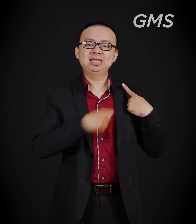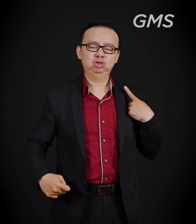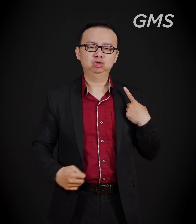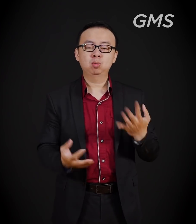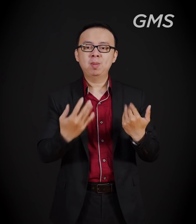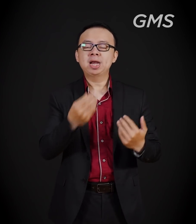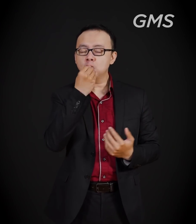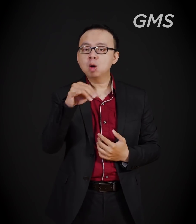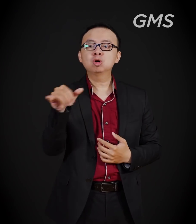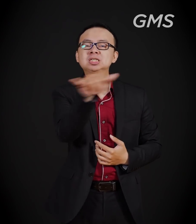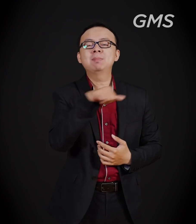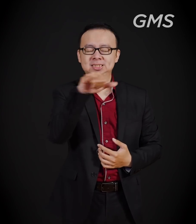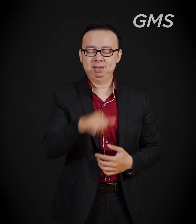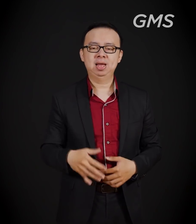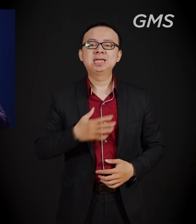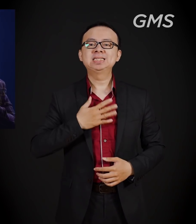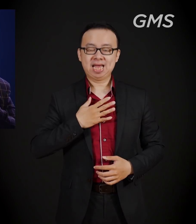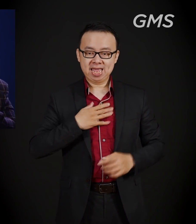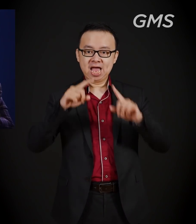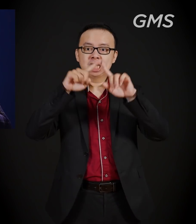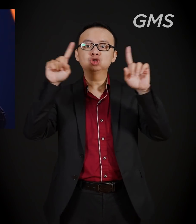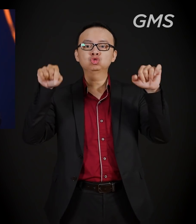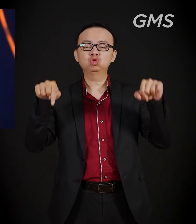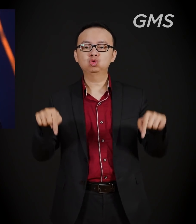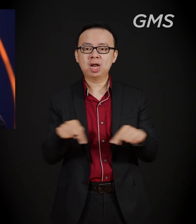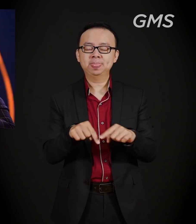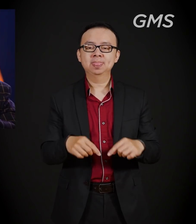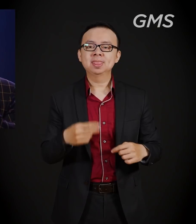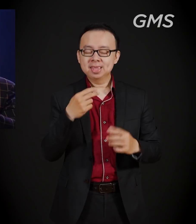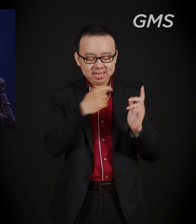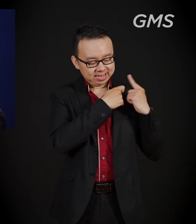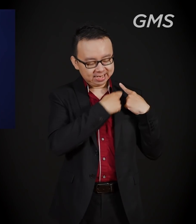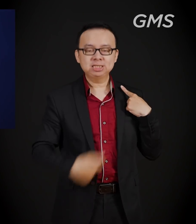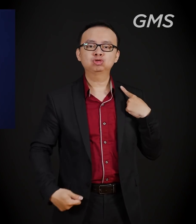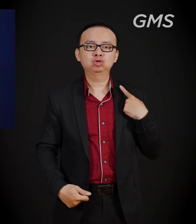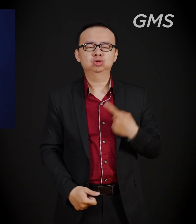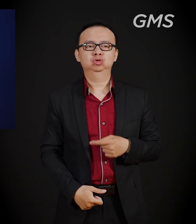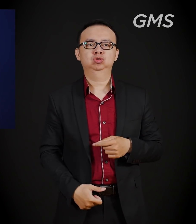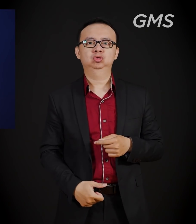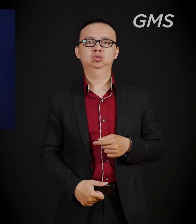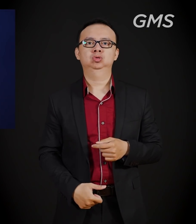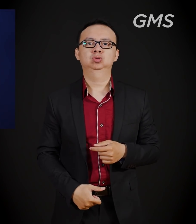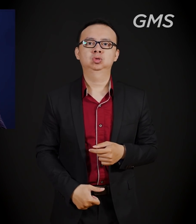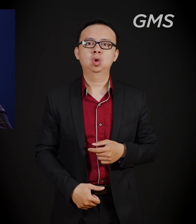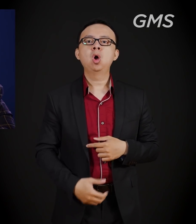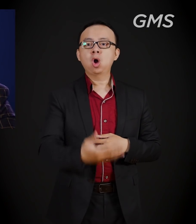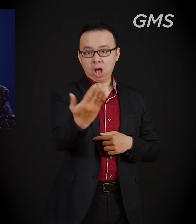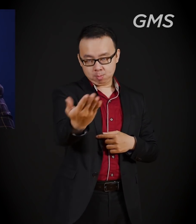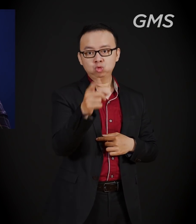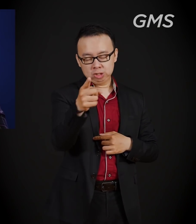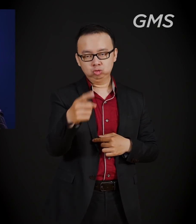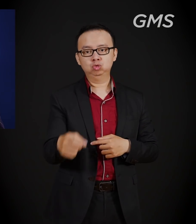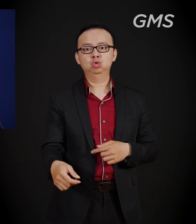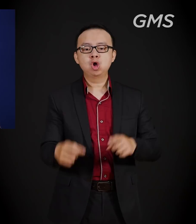sama saya surat Kristus. Karena telah ternyata bahwa you are the letter of Christ. Kamu adalah surat